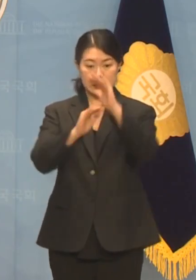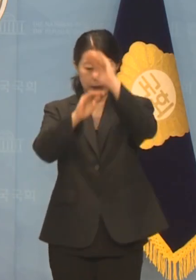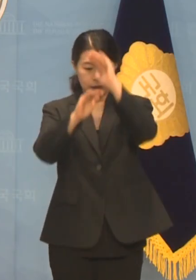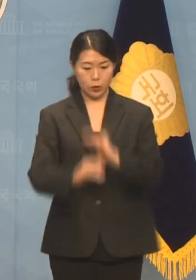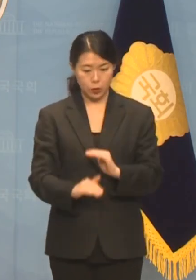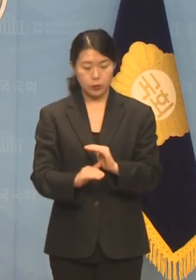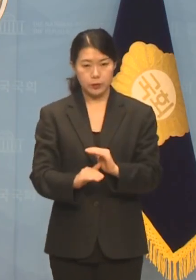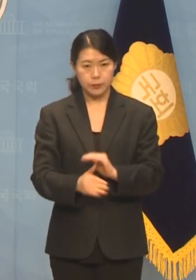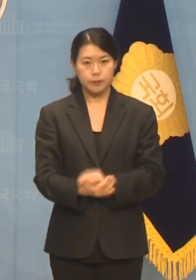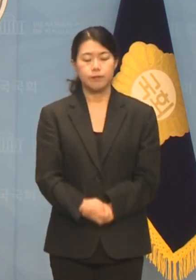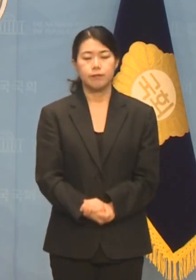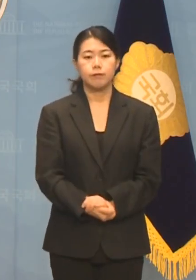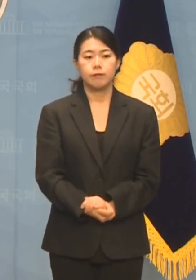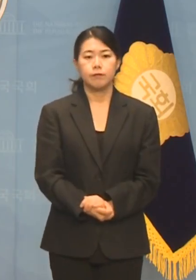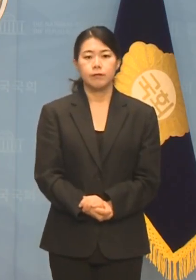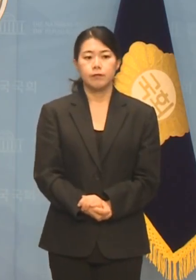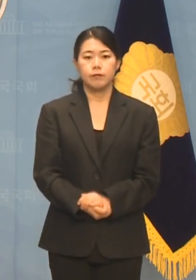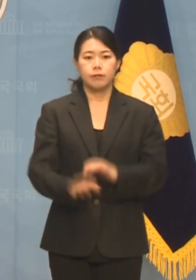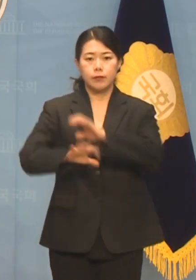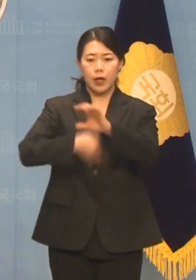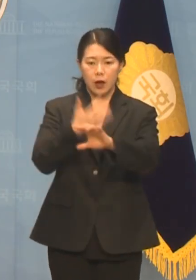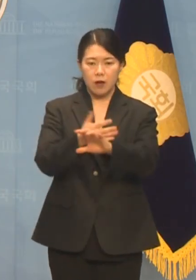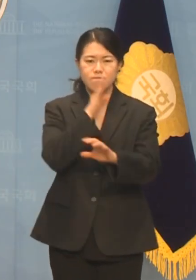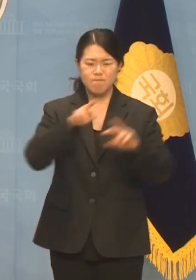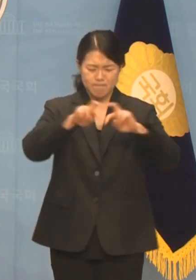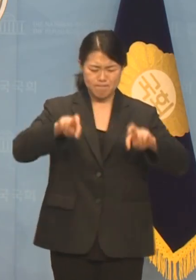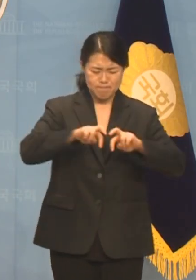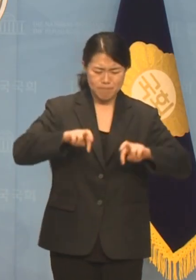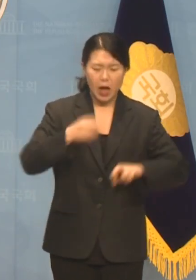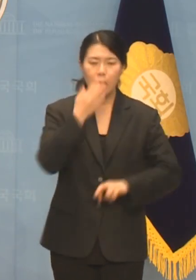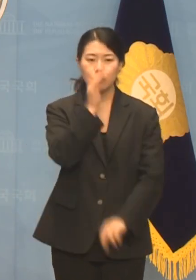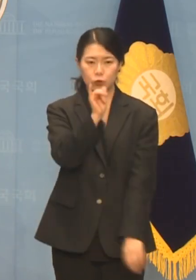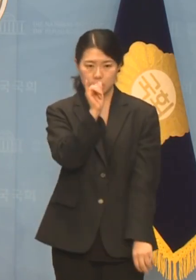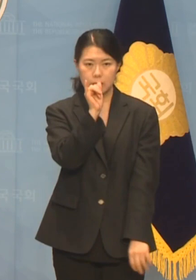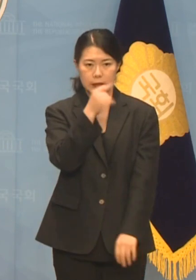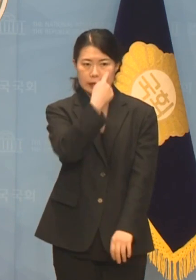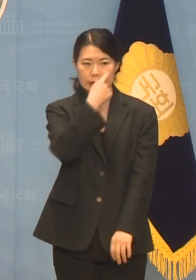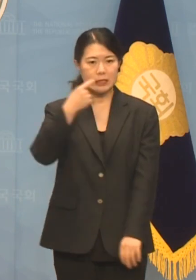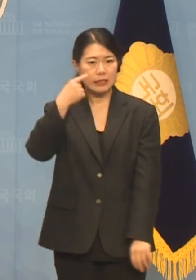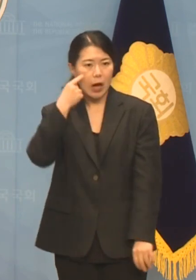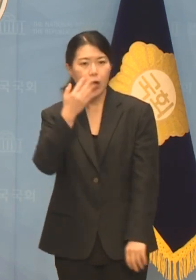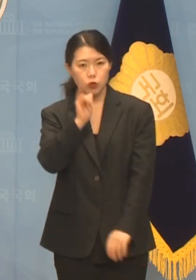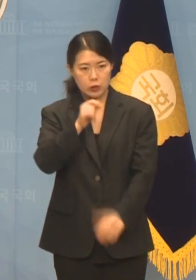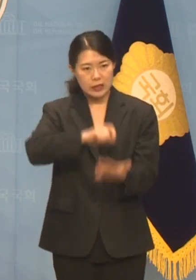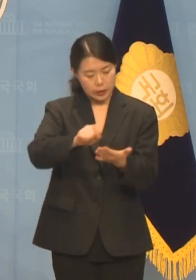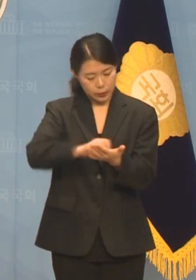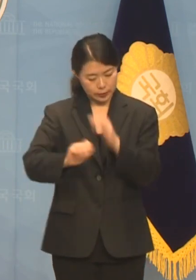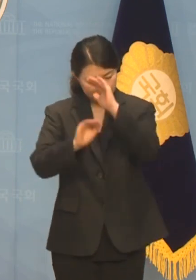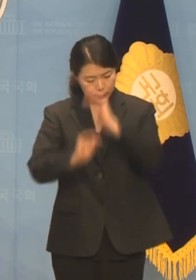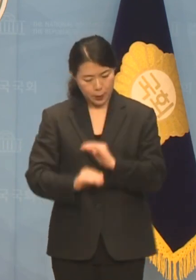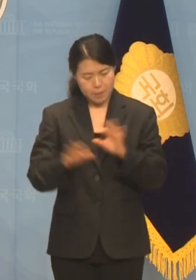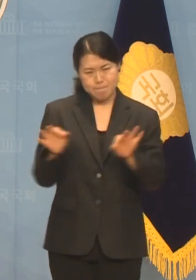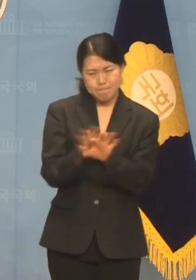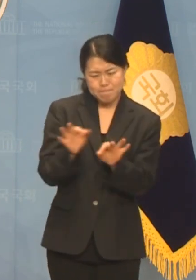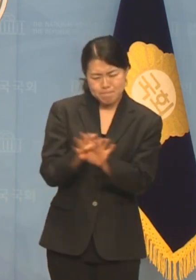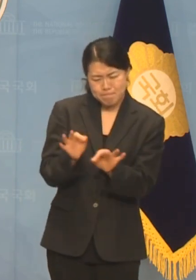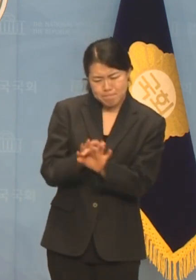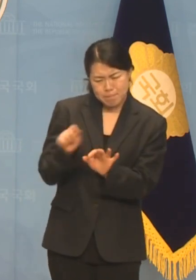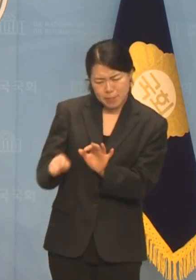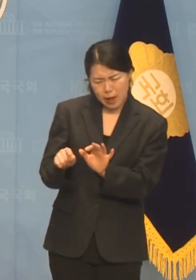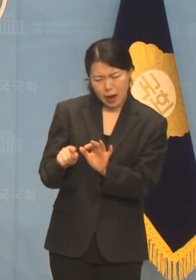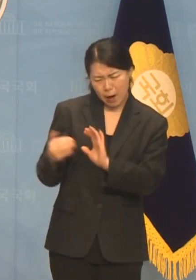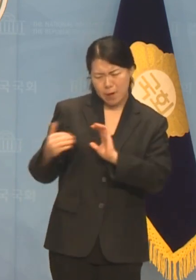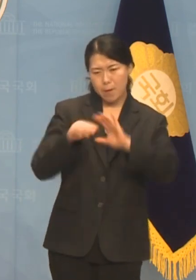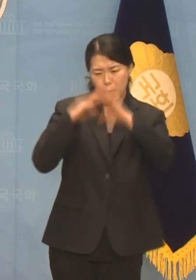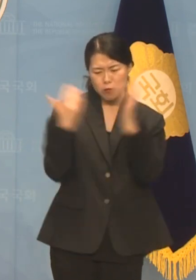대통령 기록물법 개정안은 내란의 진상을 밝힐 증거가 될 기록들을 은폐하려는 시도를